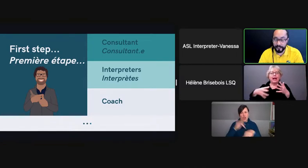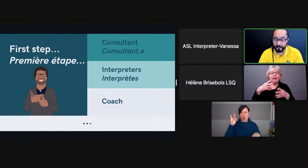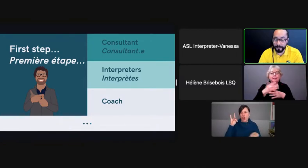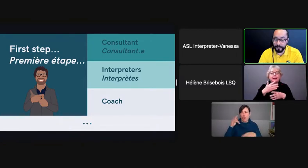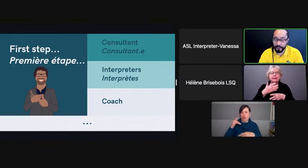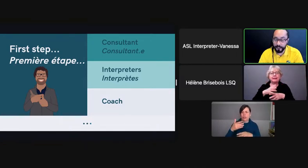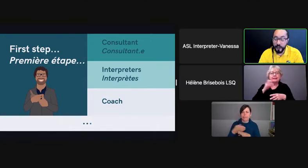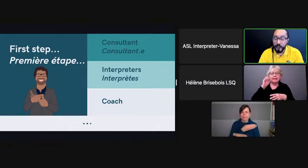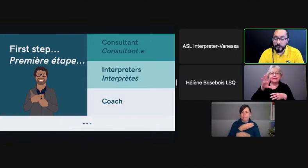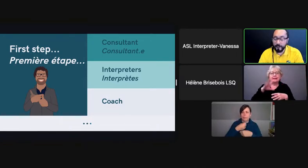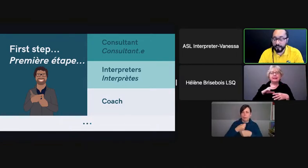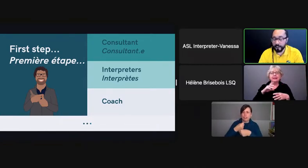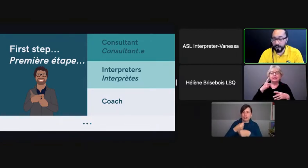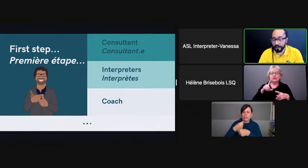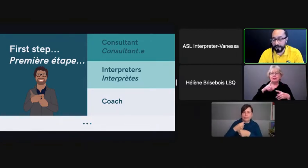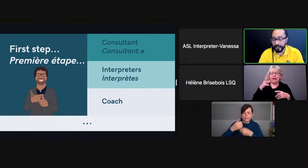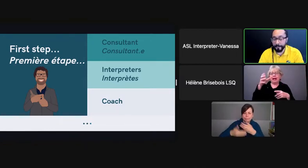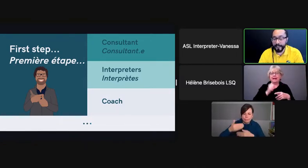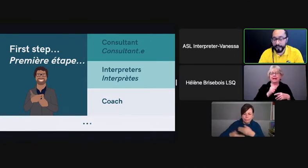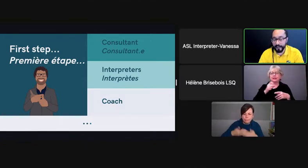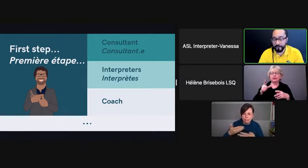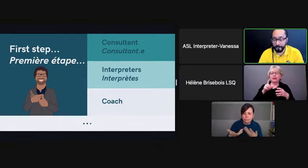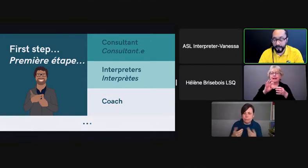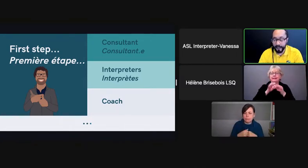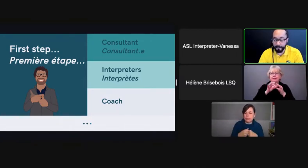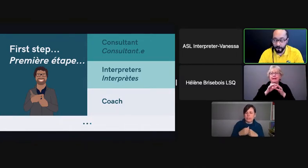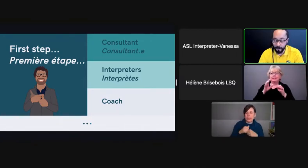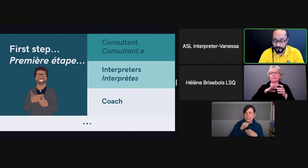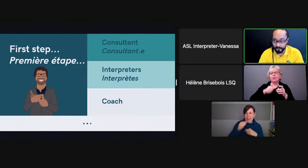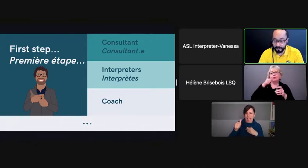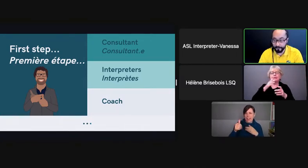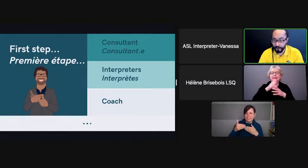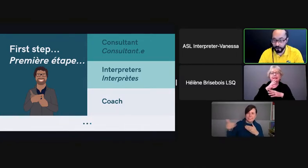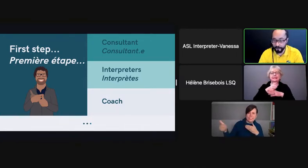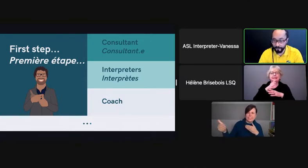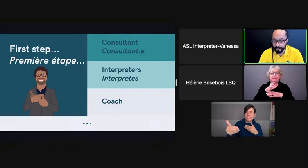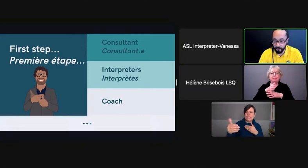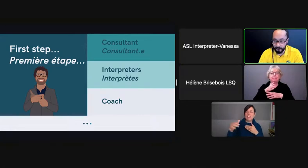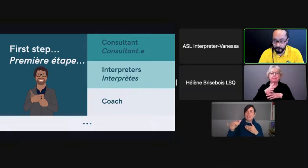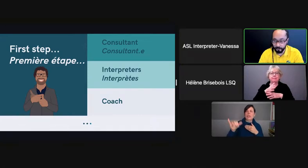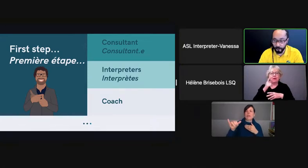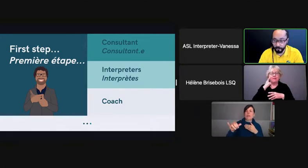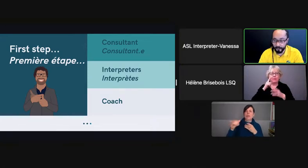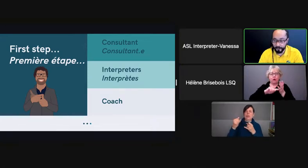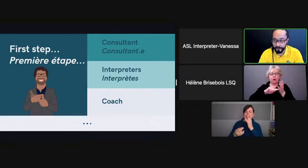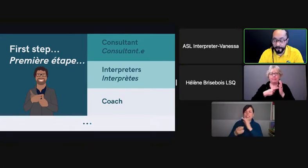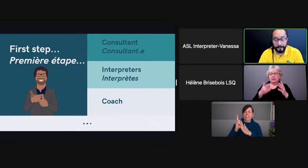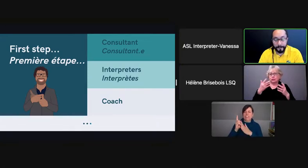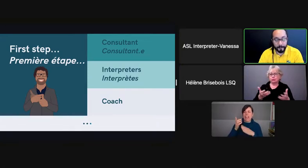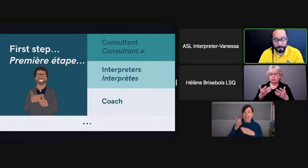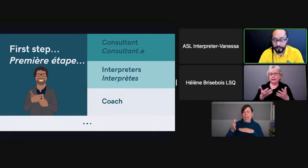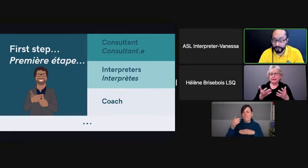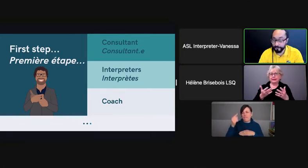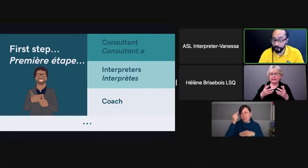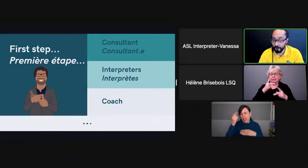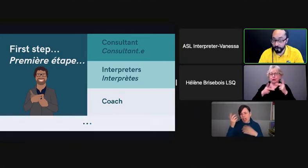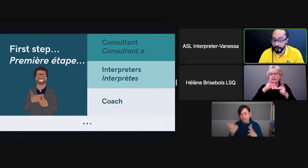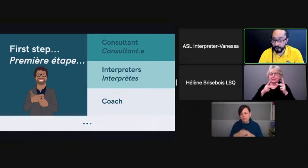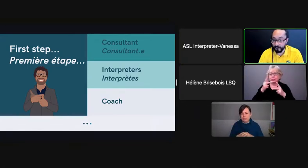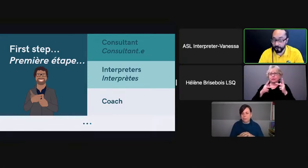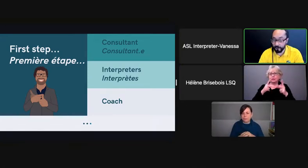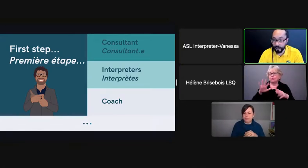exemple, juste engager des interprètes qu porte d'accessibilité. Il faut commencer ça dès le début du processus pour s'assurer que tout